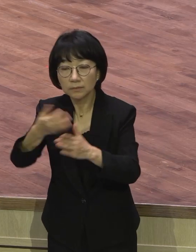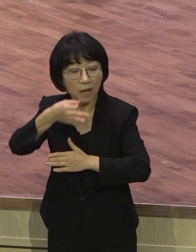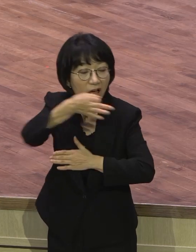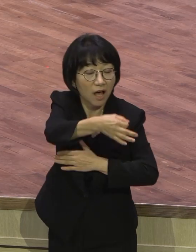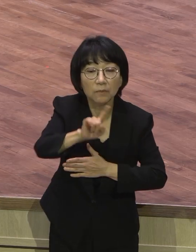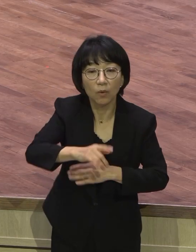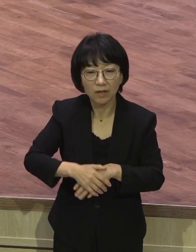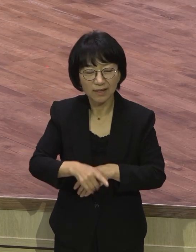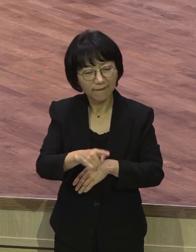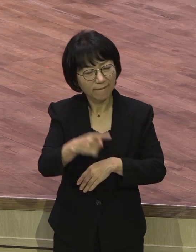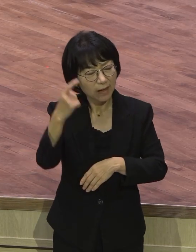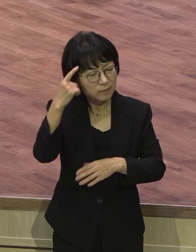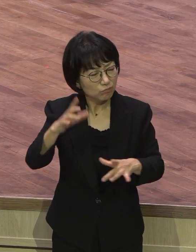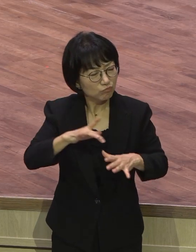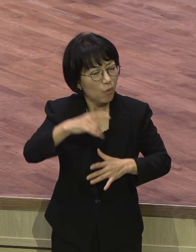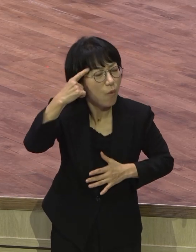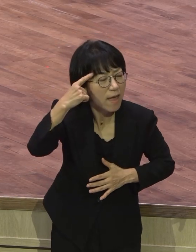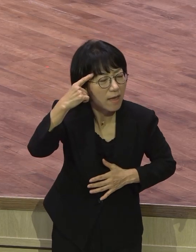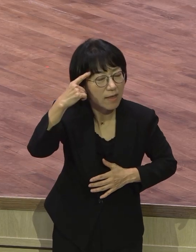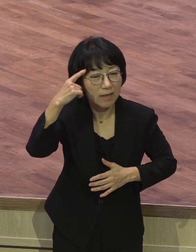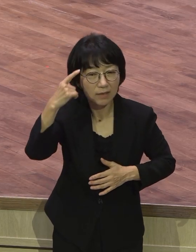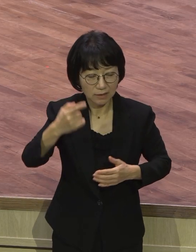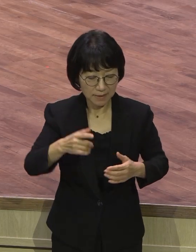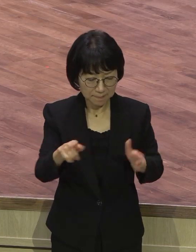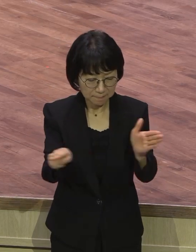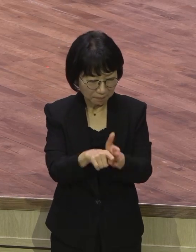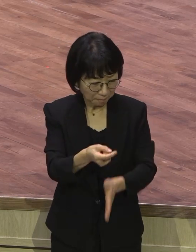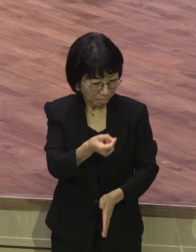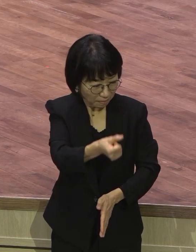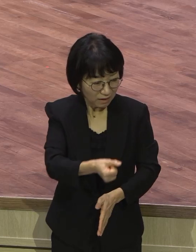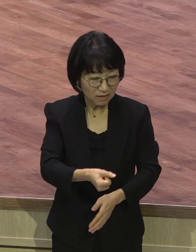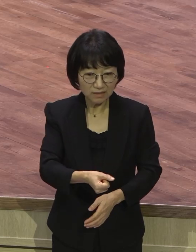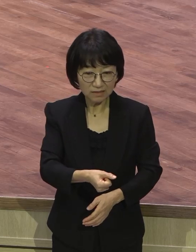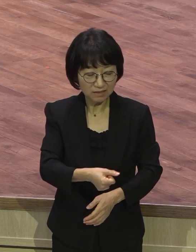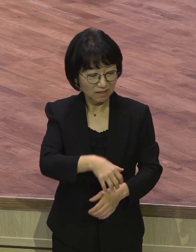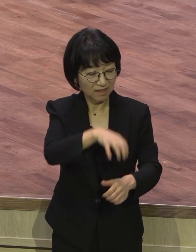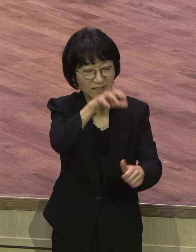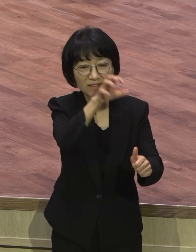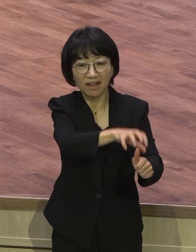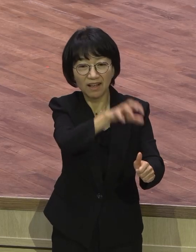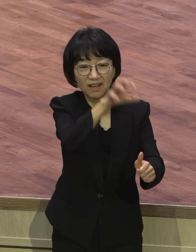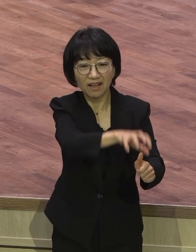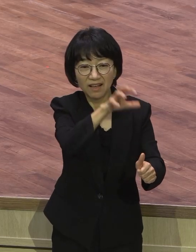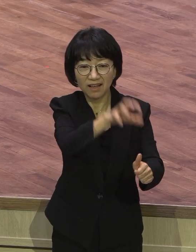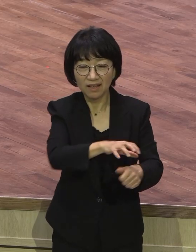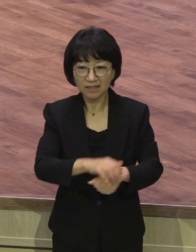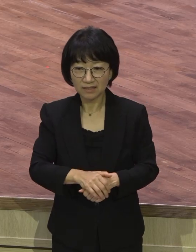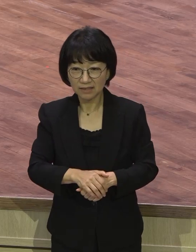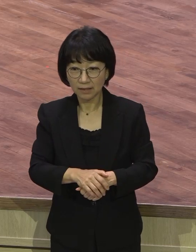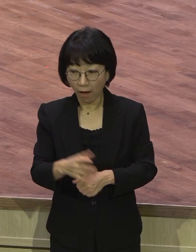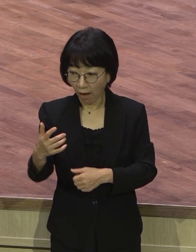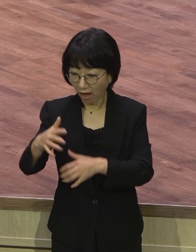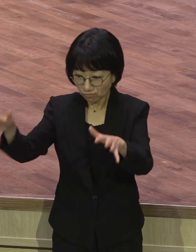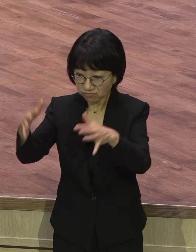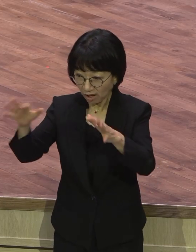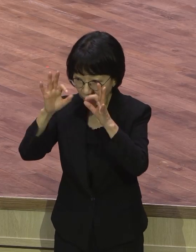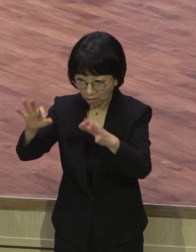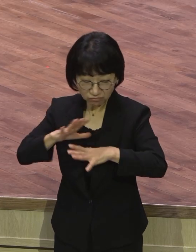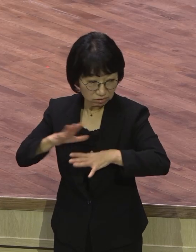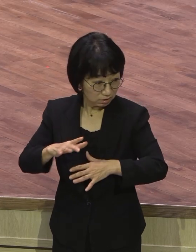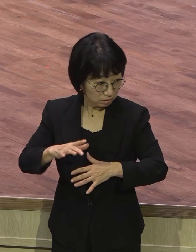믿음이 적은 자들아 꾸짖었어요 풍랑이 지금 중요한 게 제일 먼저 꾸짖은 게 믿음 적은 이